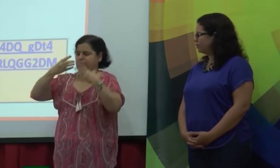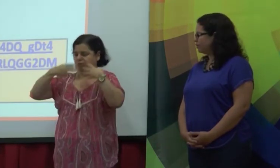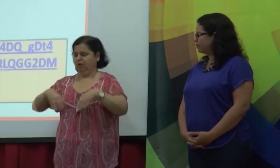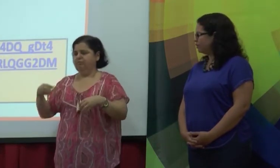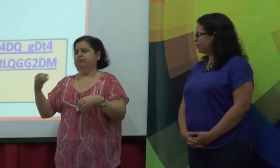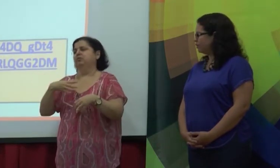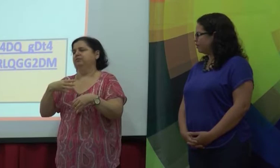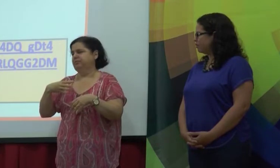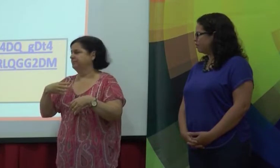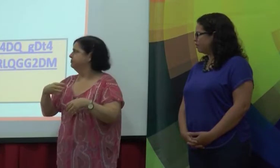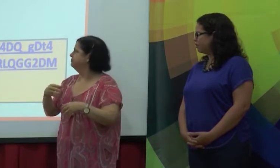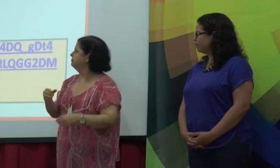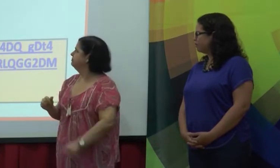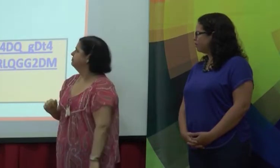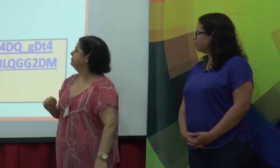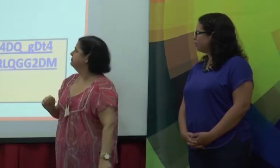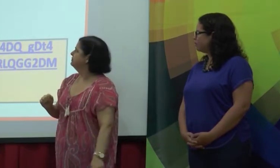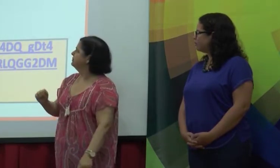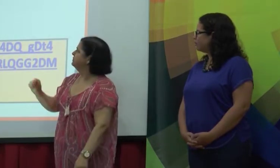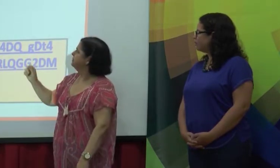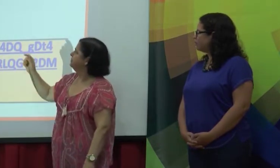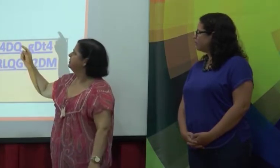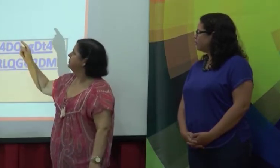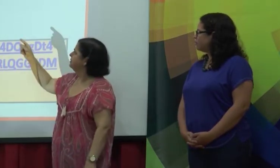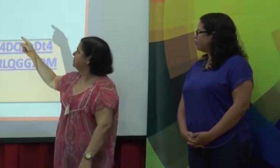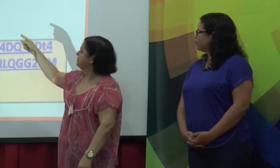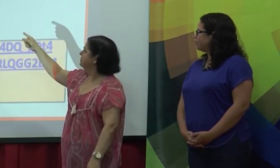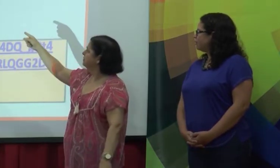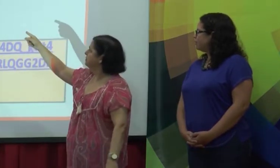O espírito encarnado no corpo.